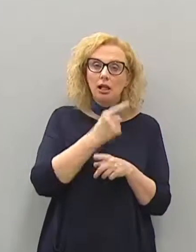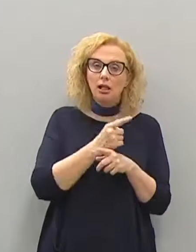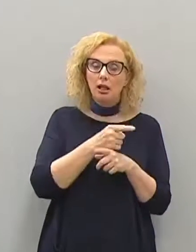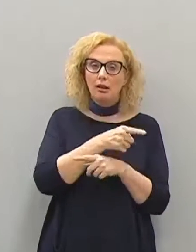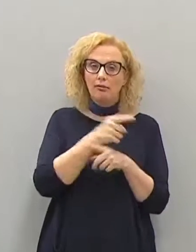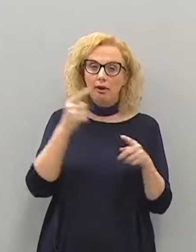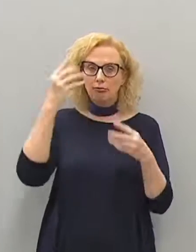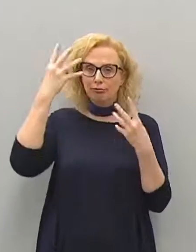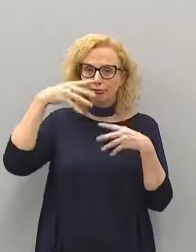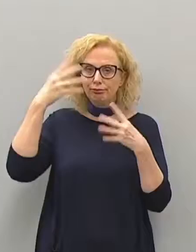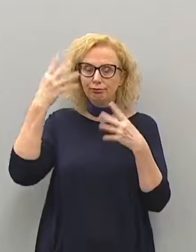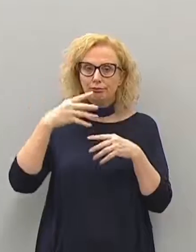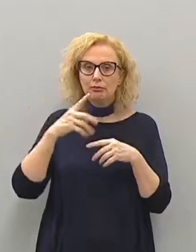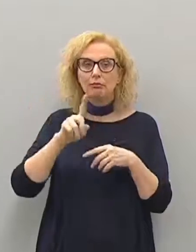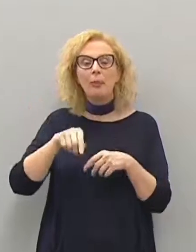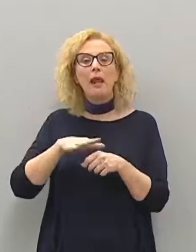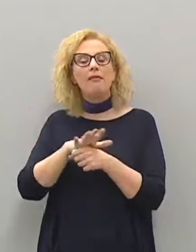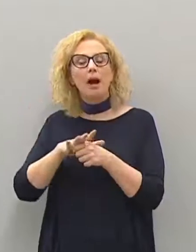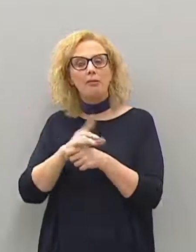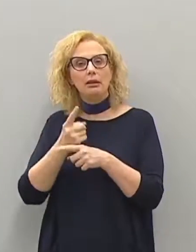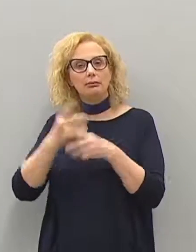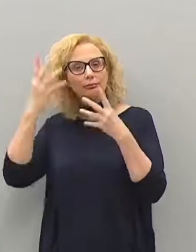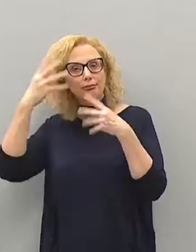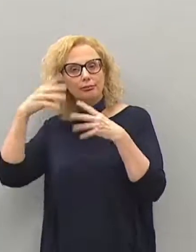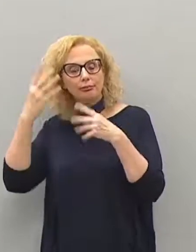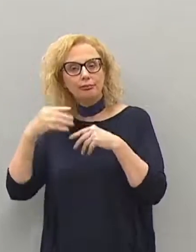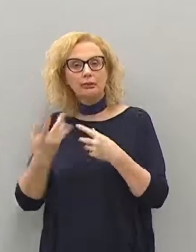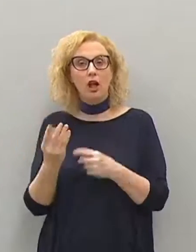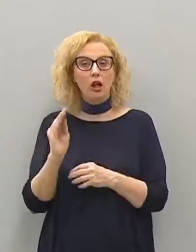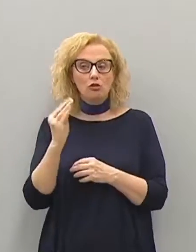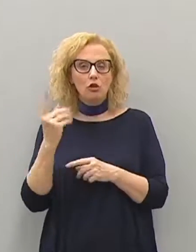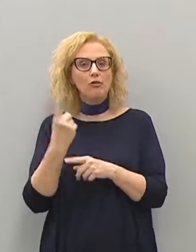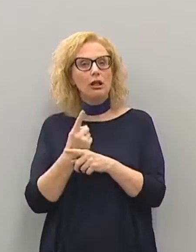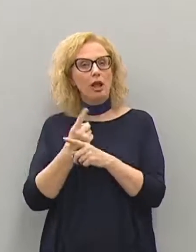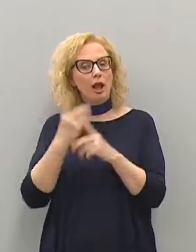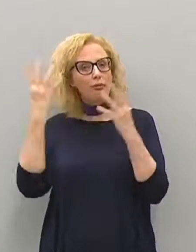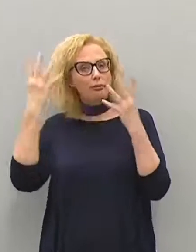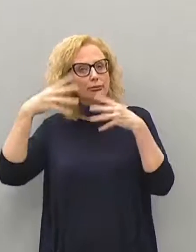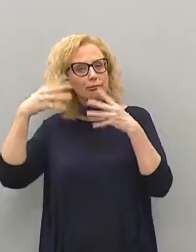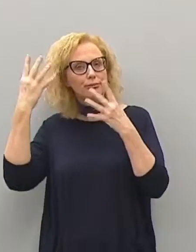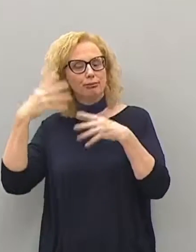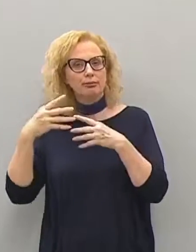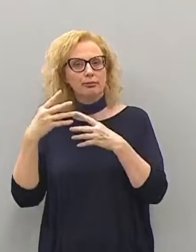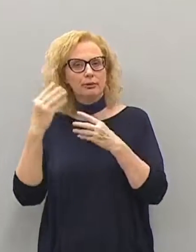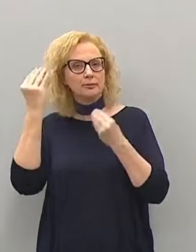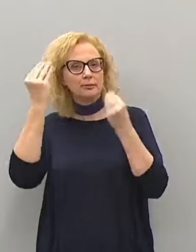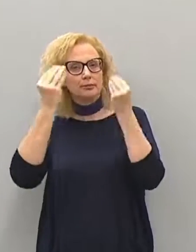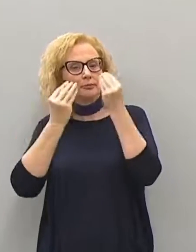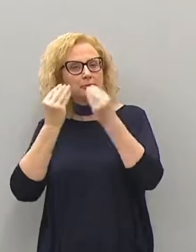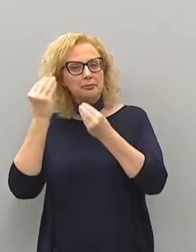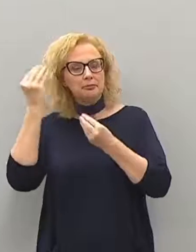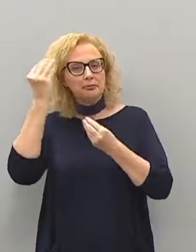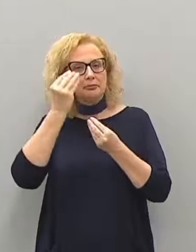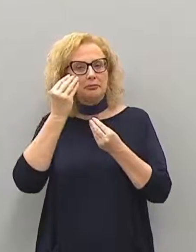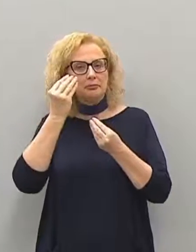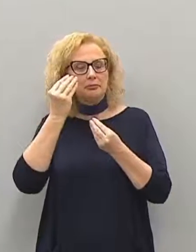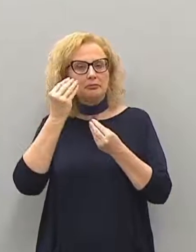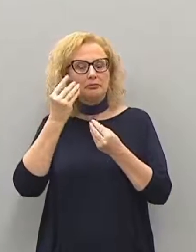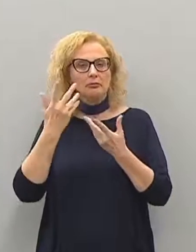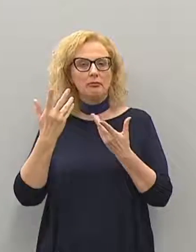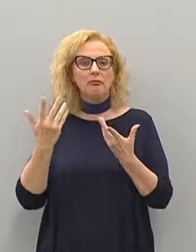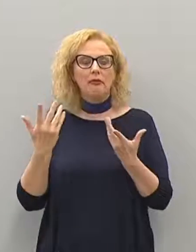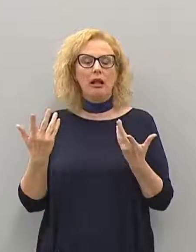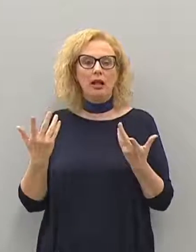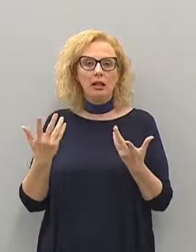le nostre famiglie deve far riflettere i nostri giovani perché se è vero che sta passando